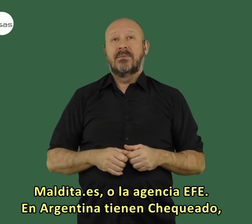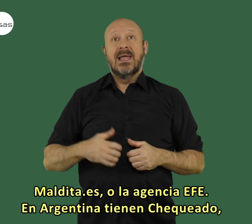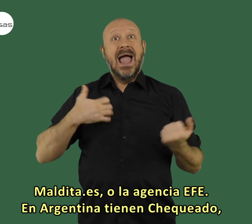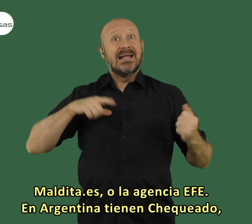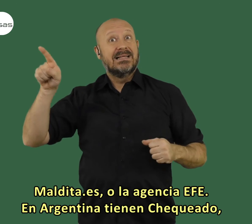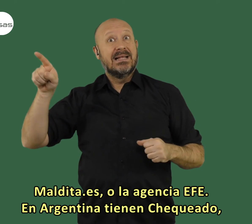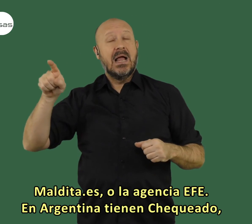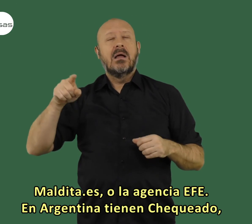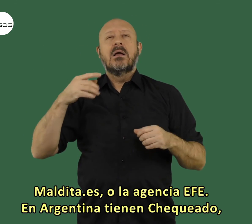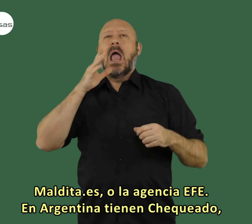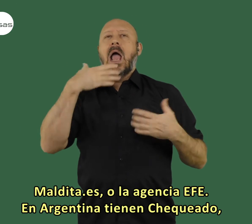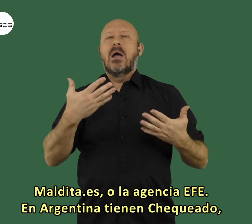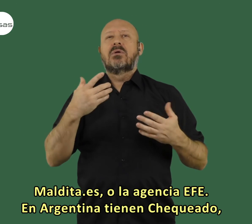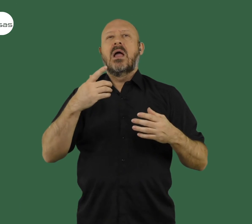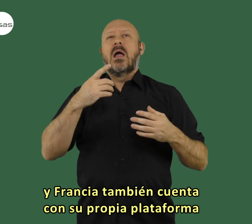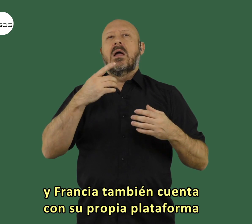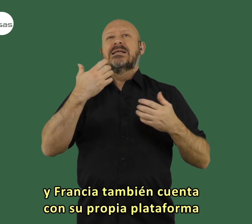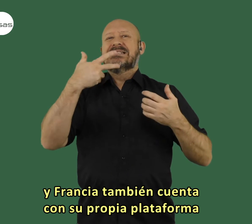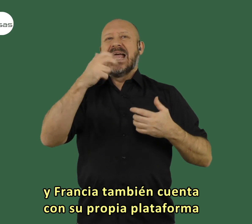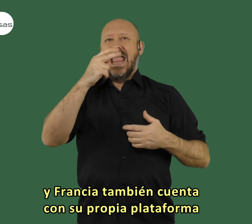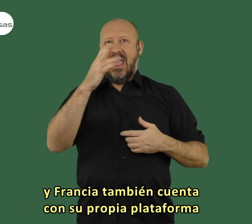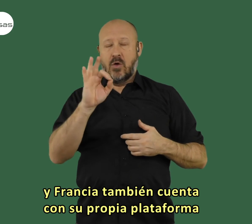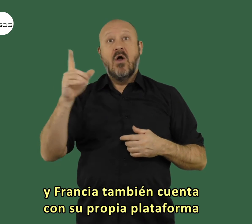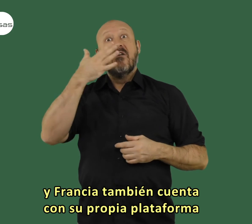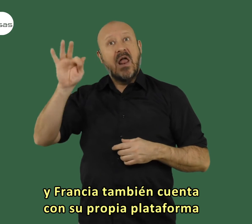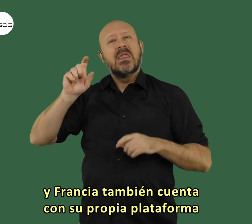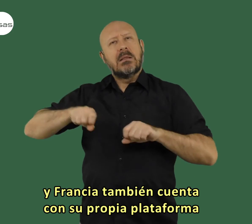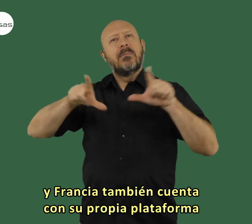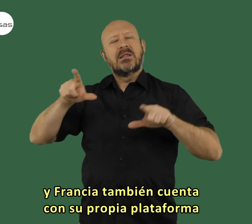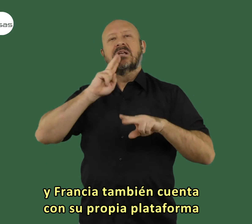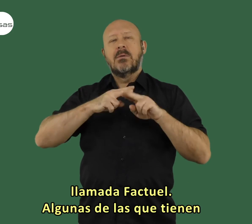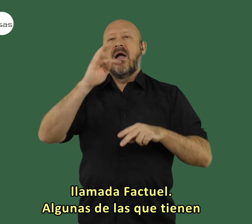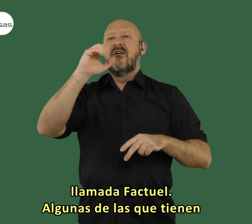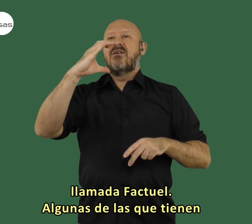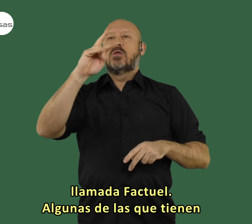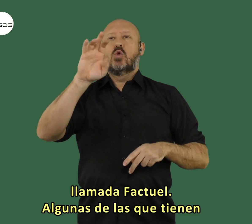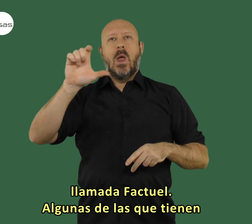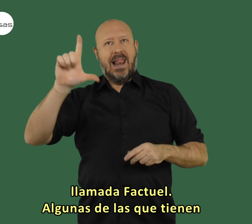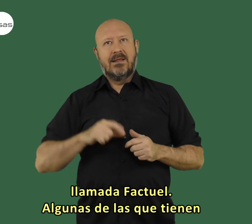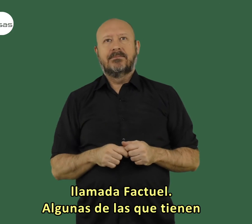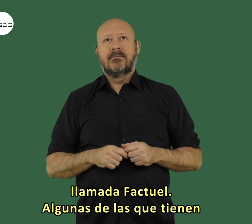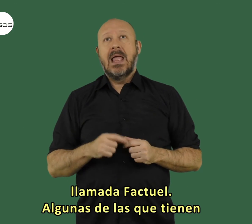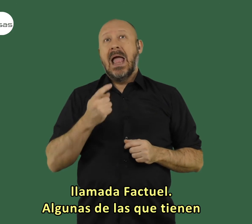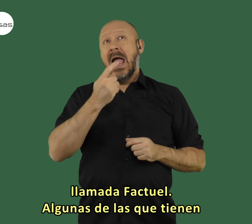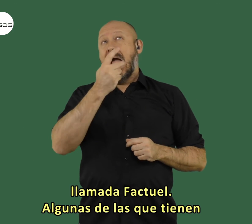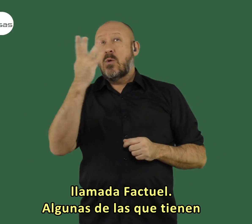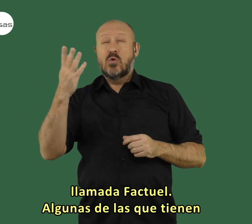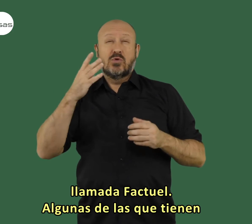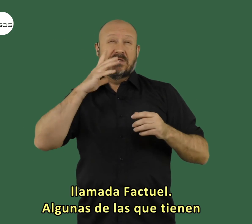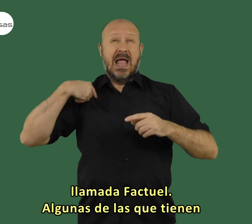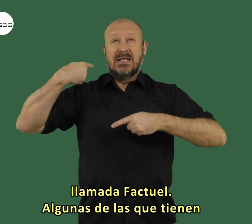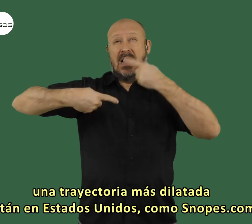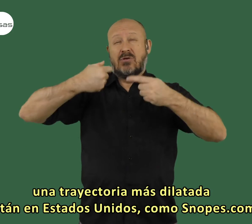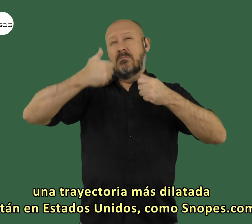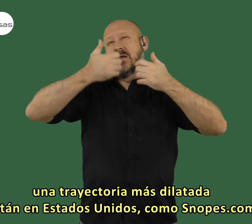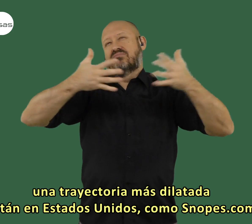EFE. En Argentina tienen Chequeado y Francia también cuenta con su propia plataforma llamada Factuel. Algunos de los